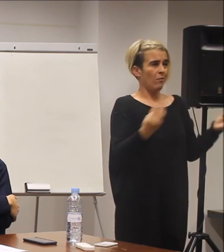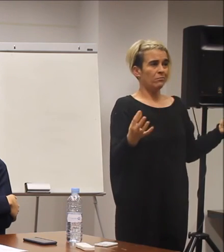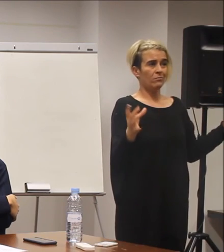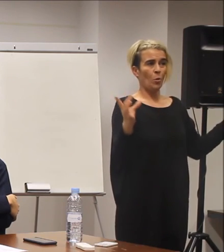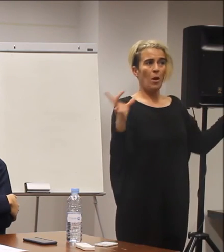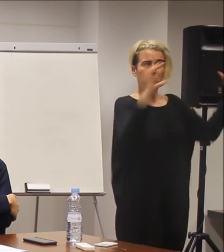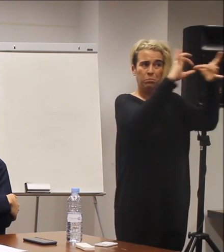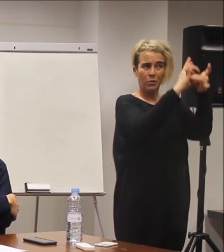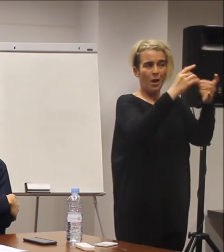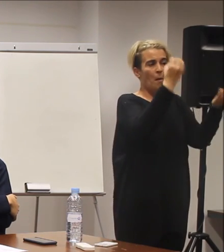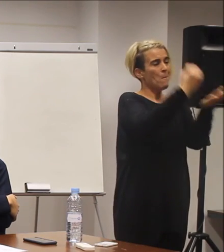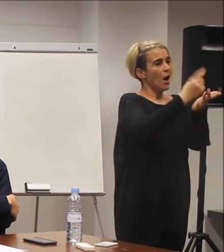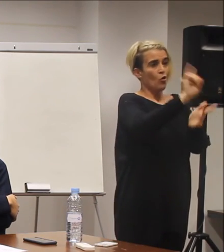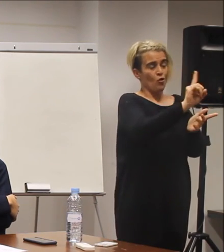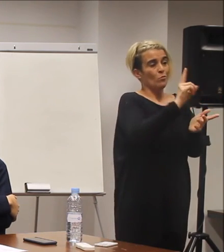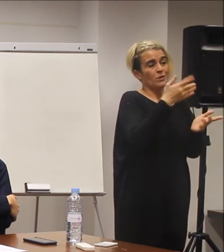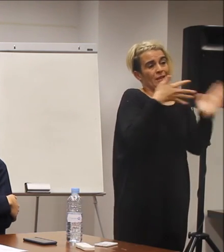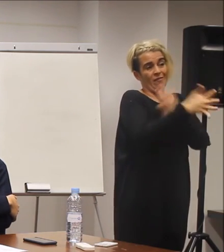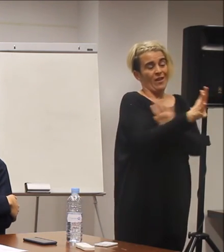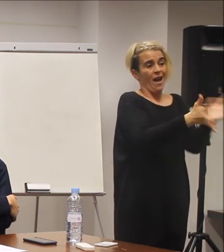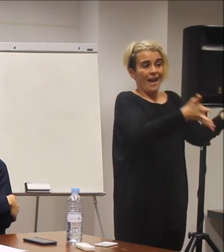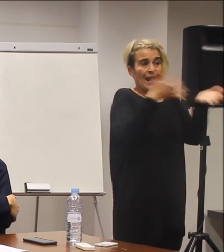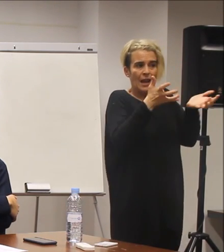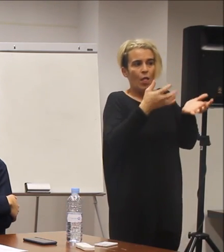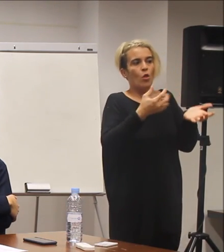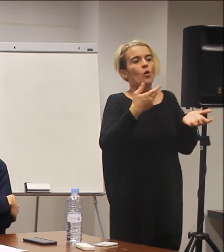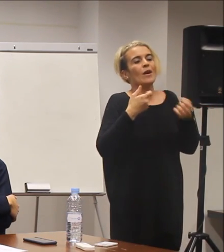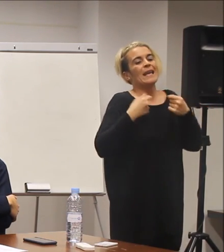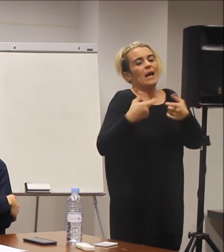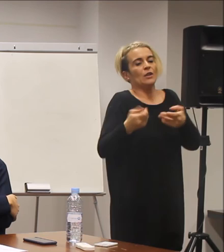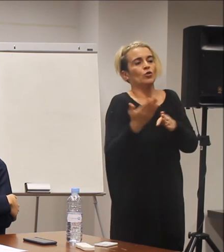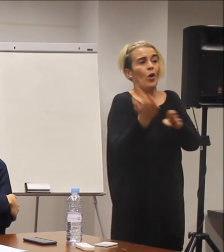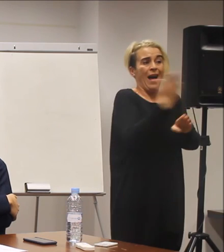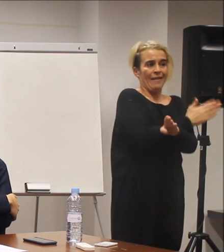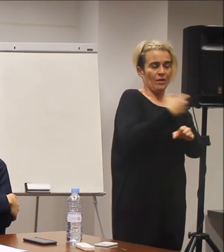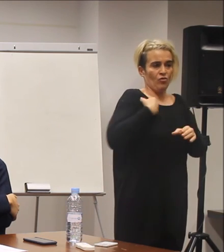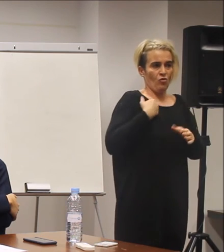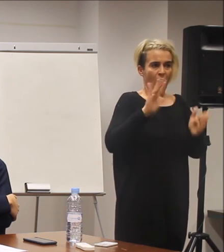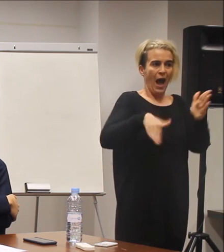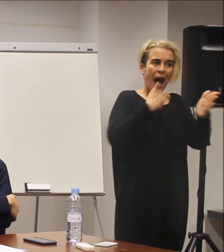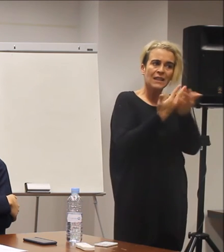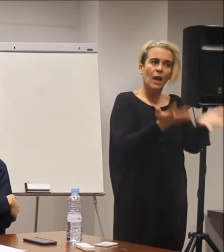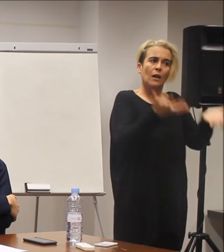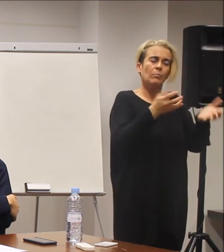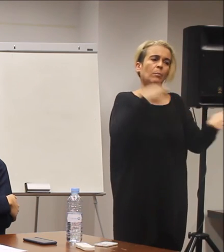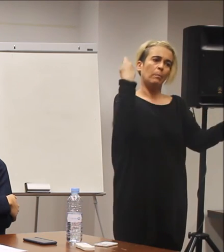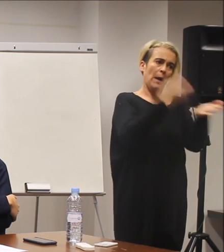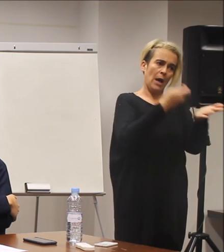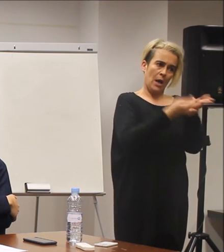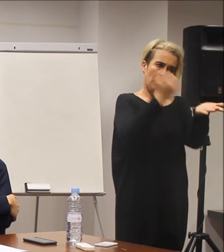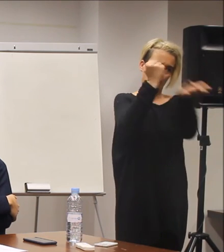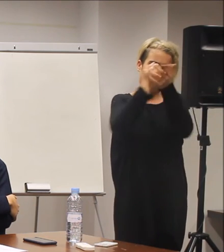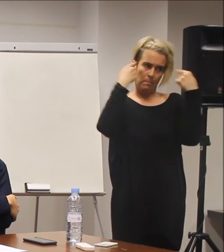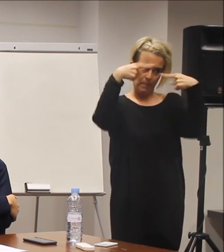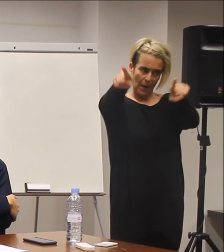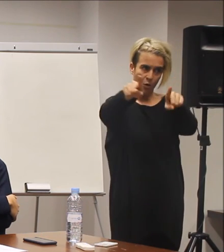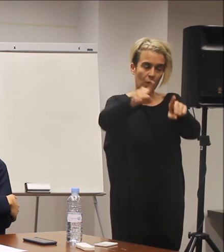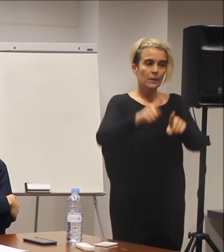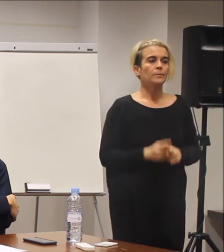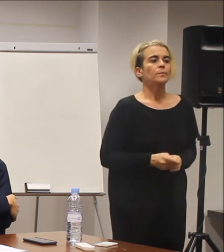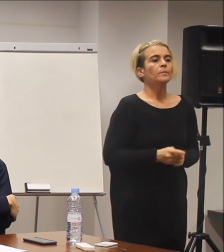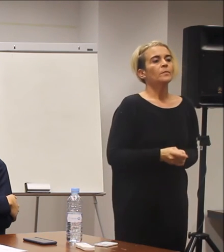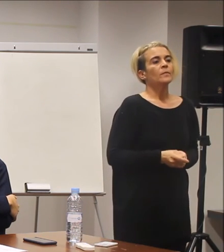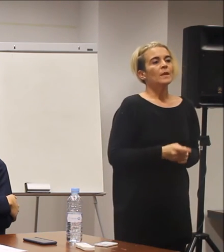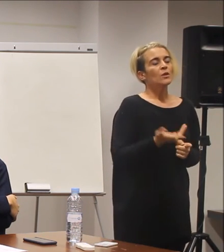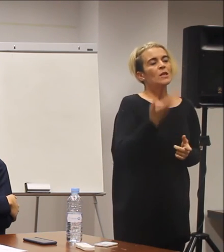se gane y entonces os abonen las costas. ¿Vale? A este punto. En relación a la retroactividad, ¿qué os corresponde? ¿Vale? Se